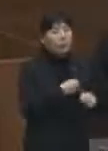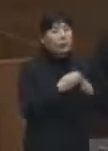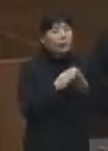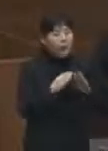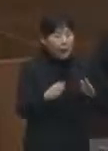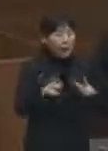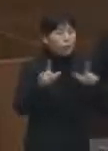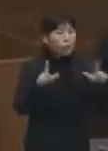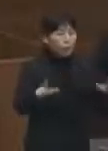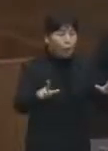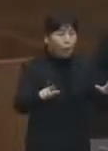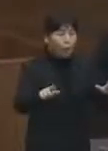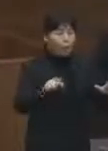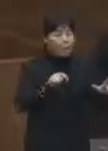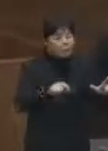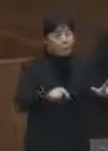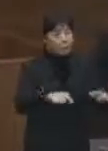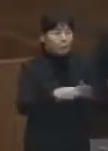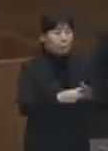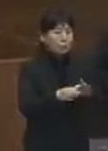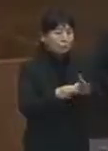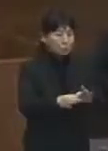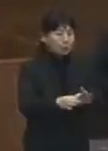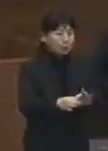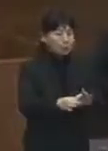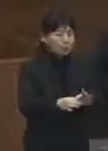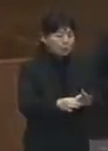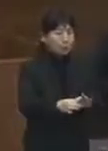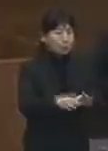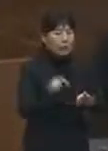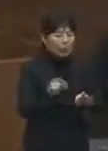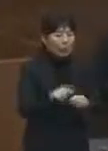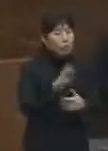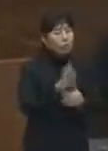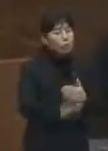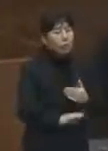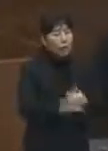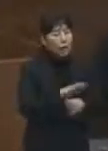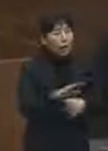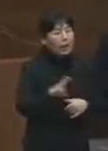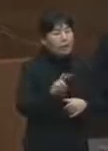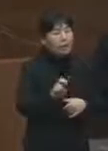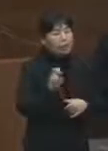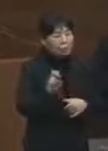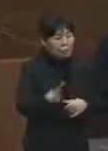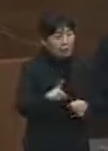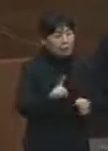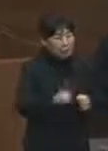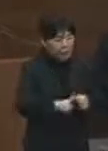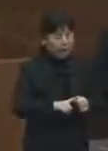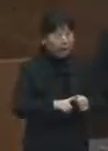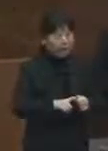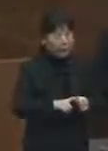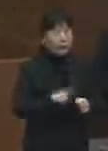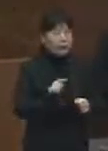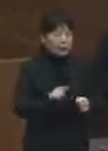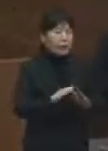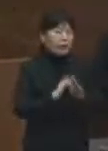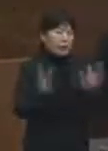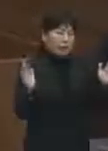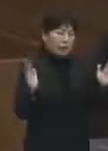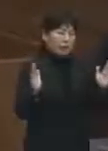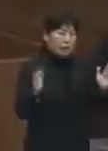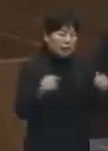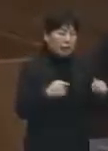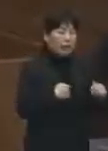申についての認識でございますけれども、住民投票条例は平成22年4月に施行されました明石市